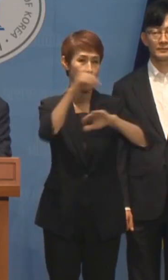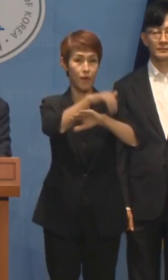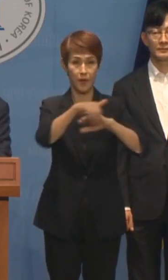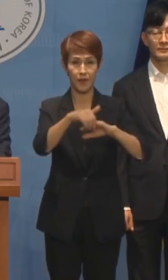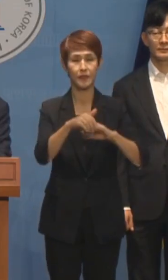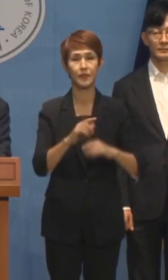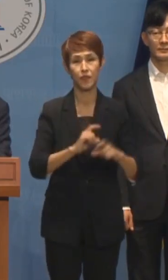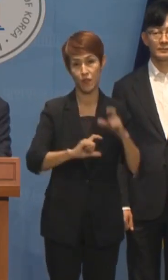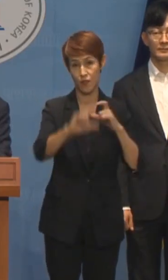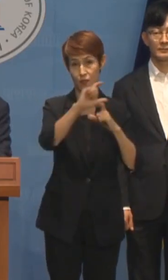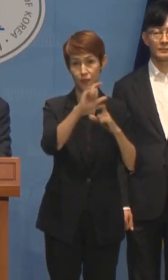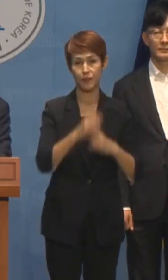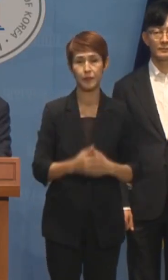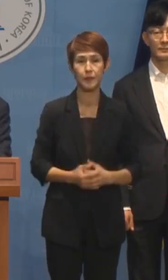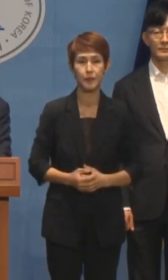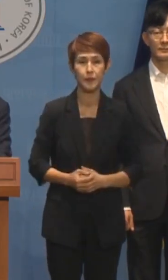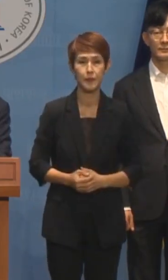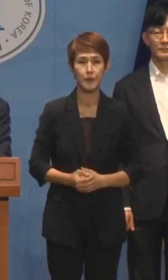계획입니다.